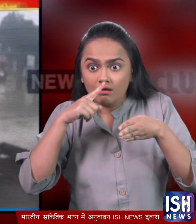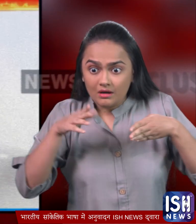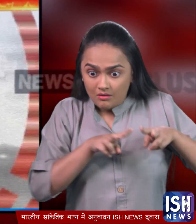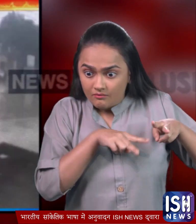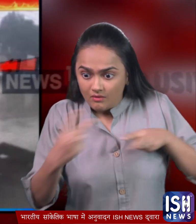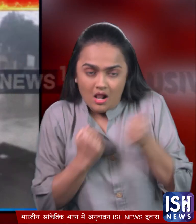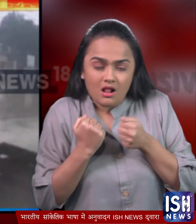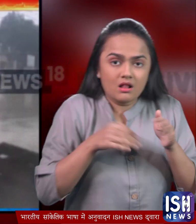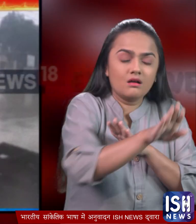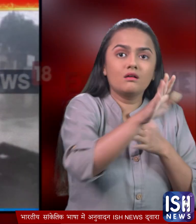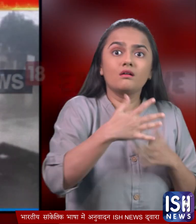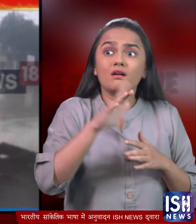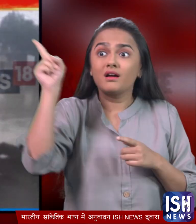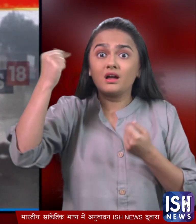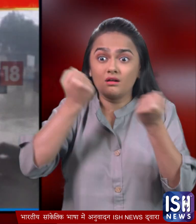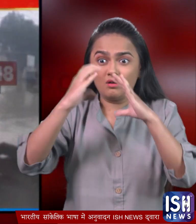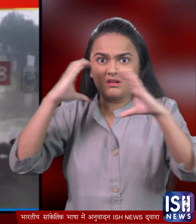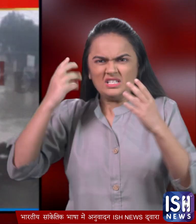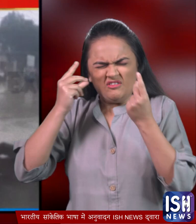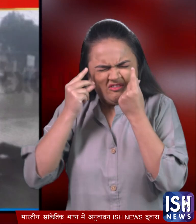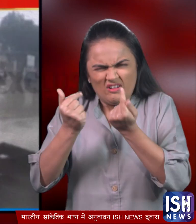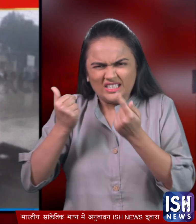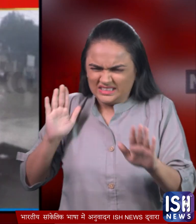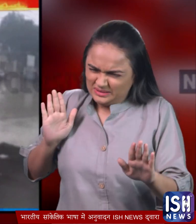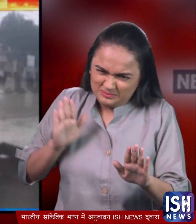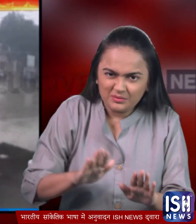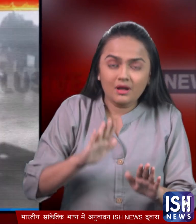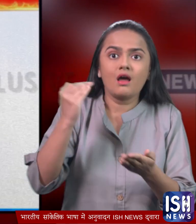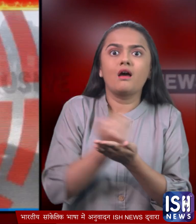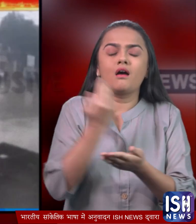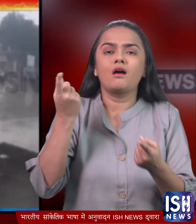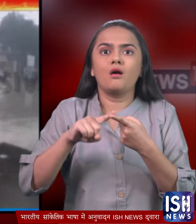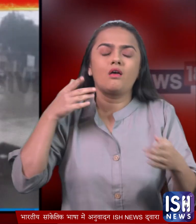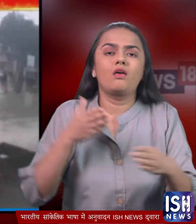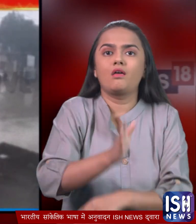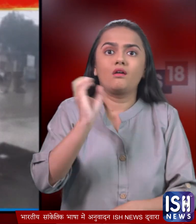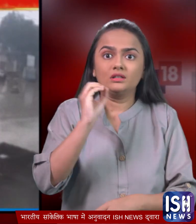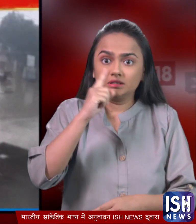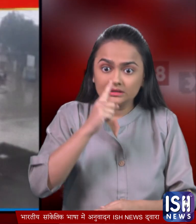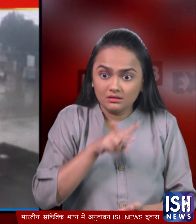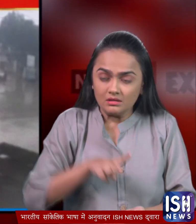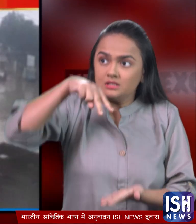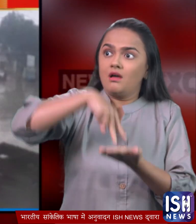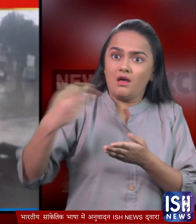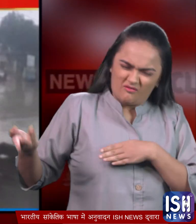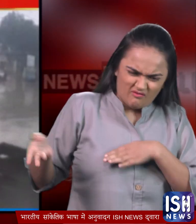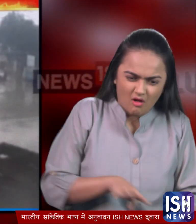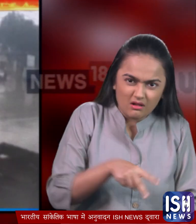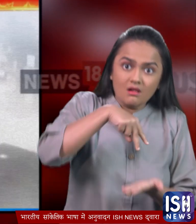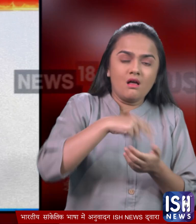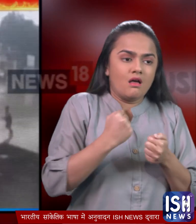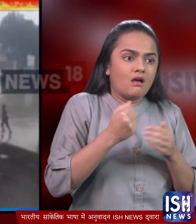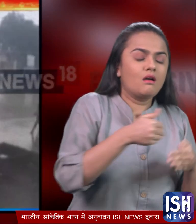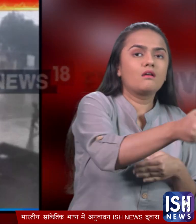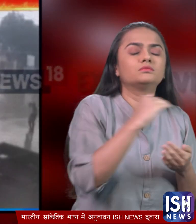के पास गिर गई। ट्रक के ड्राइवर ने भी तुरंत ब्रेक लगाए, जिससे वो महिला ट्रक की चपेट में आने से बच गई। फिर वो महिला खड़ी हुई और घटना वाली जगह से थोड़ी दूरी पर